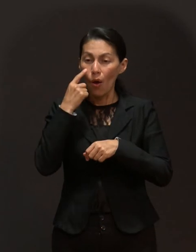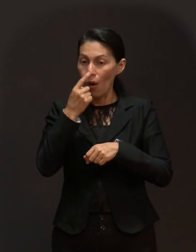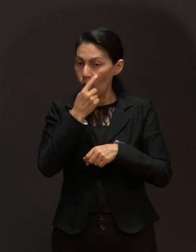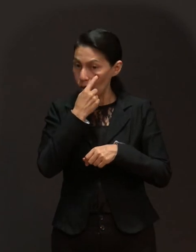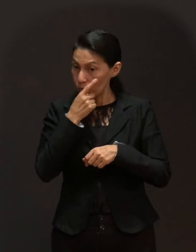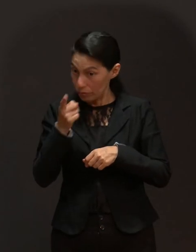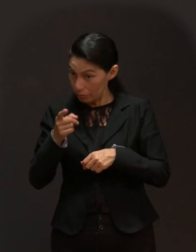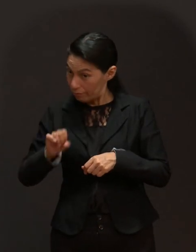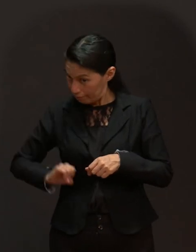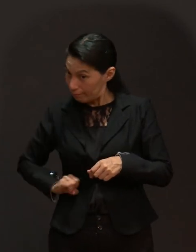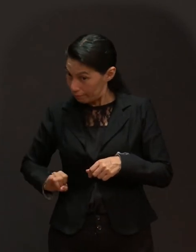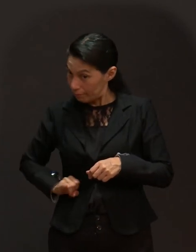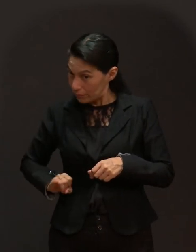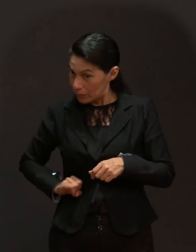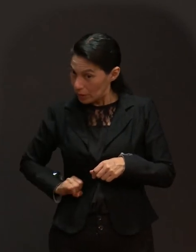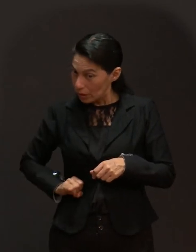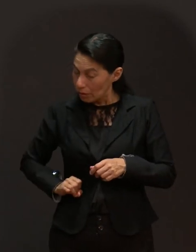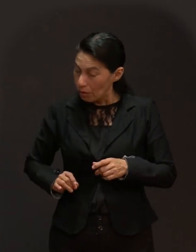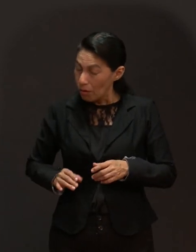yo me quedé así pastor